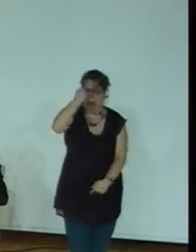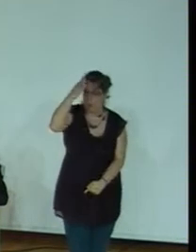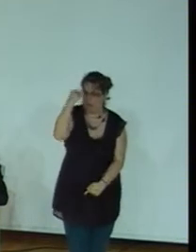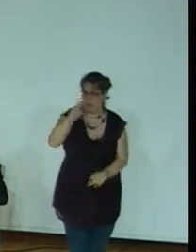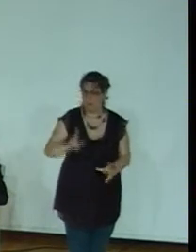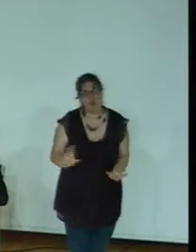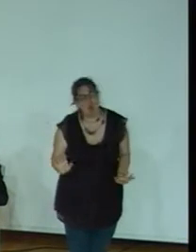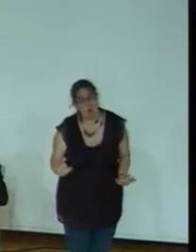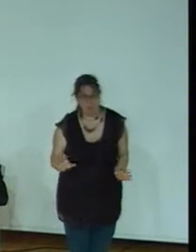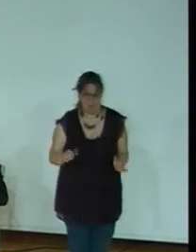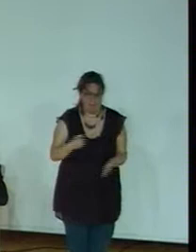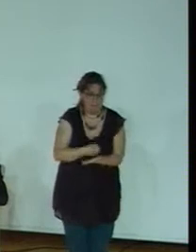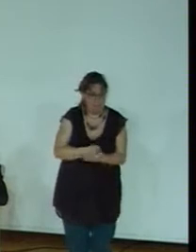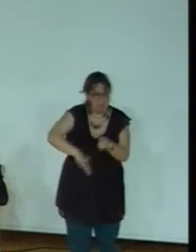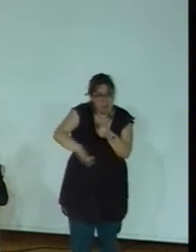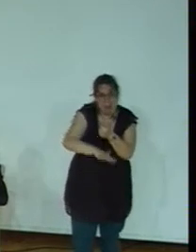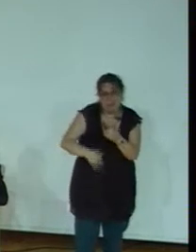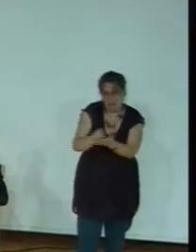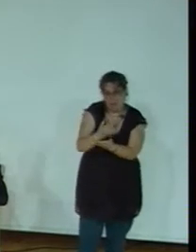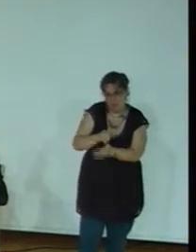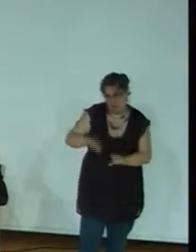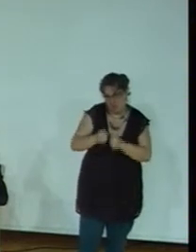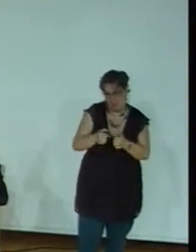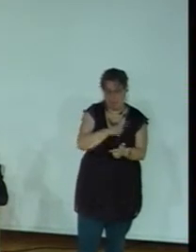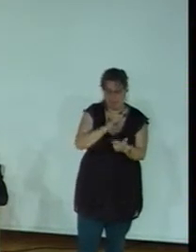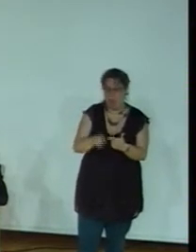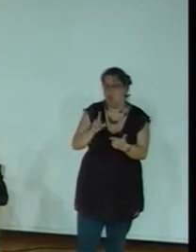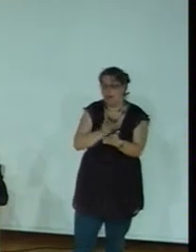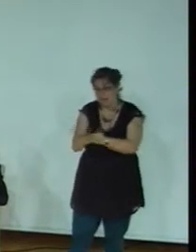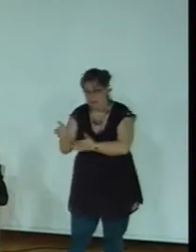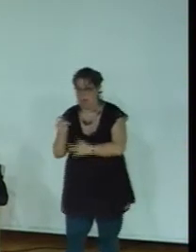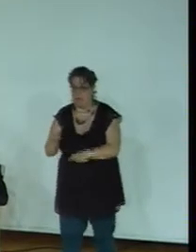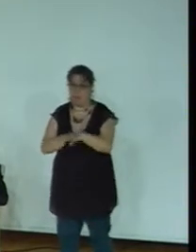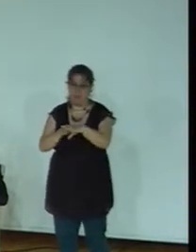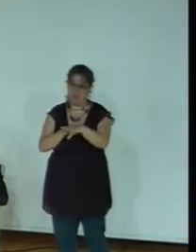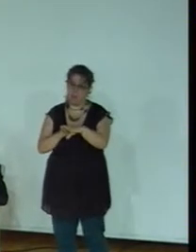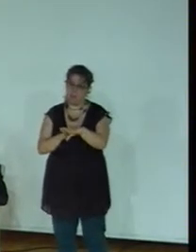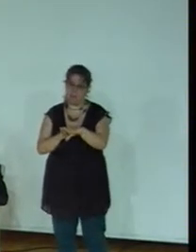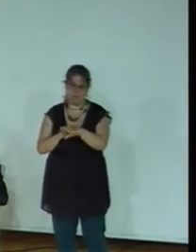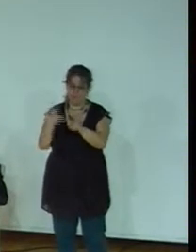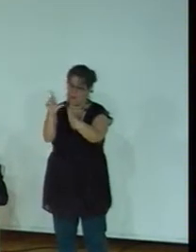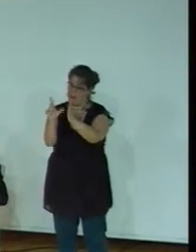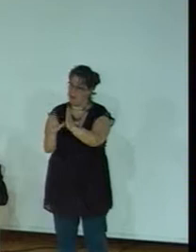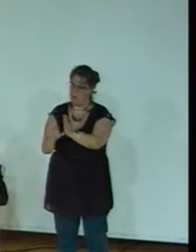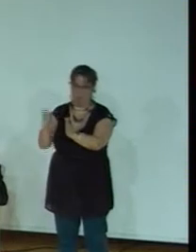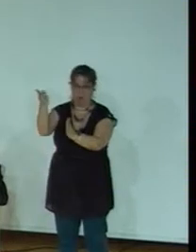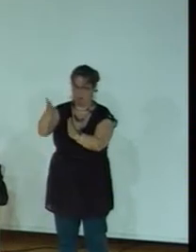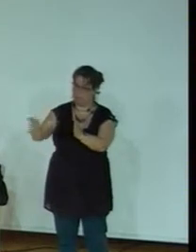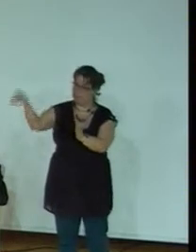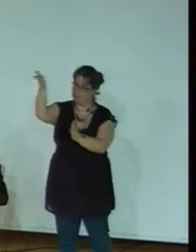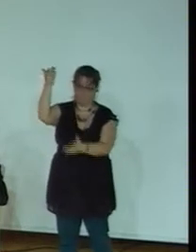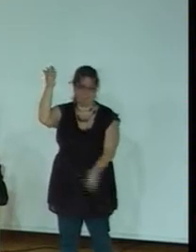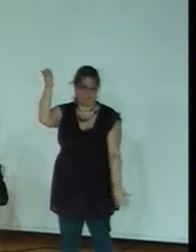acquérir des compétences de base en informatique. Le deuxième, c'est politique. C'est les lois sont votées et appliquées par des